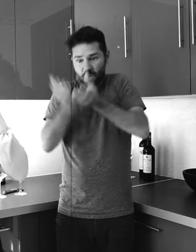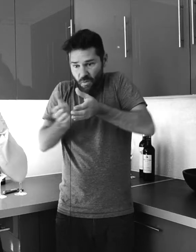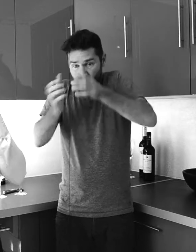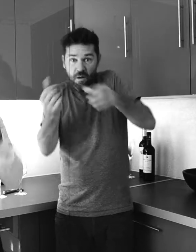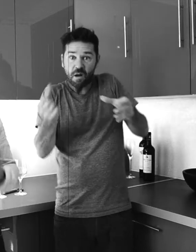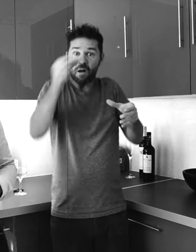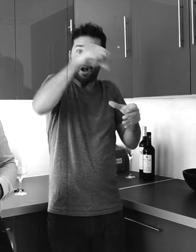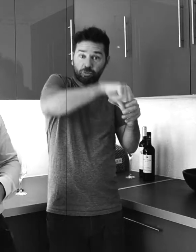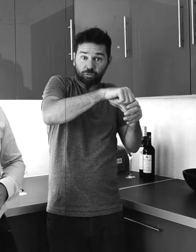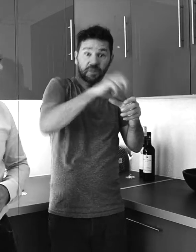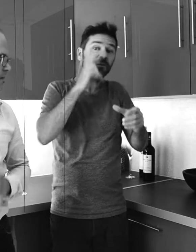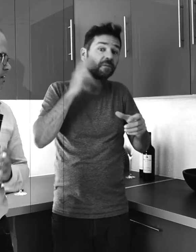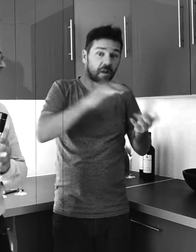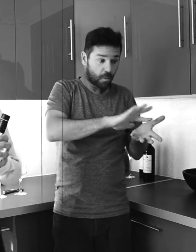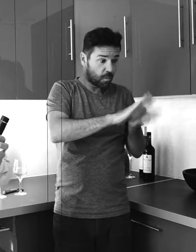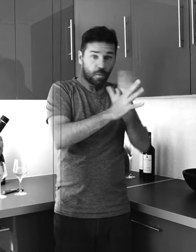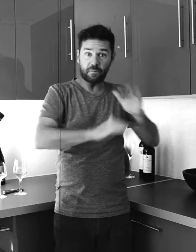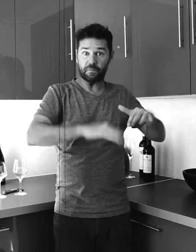ça.